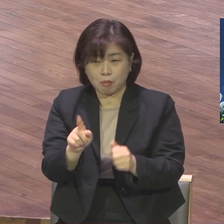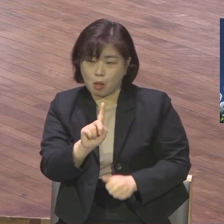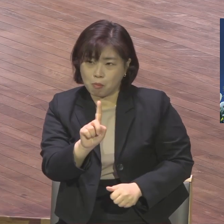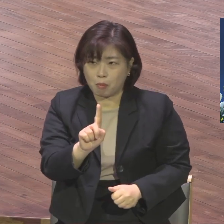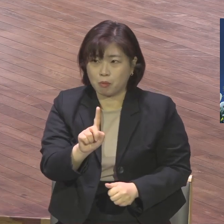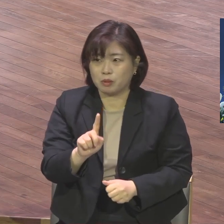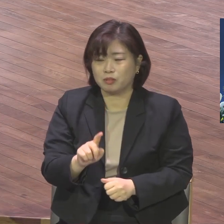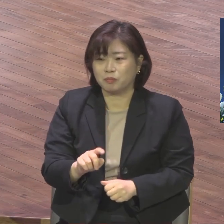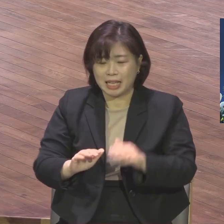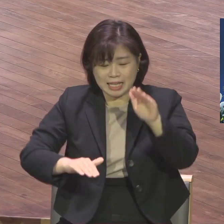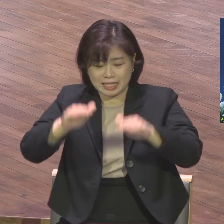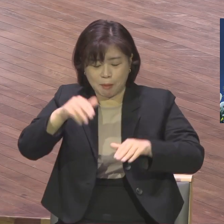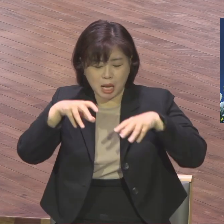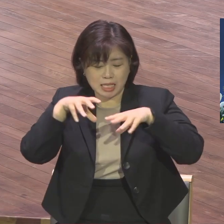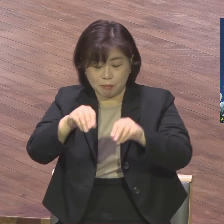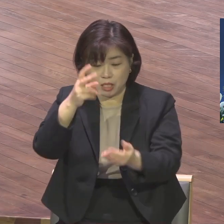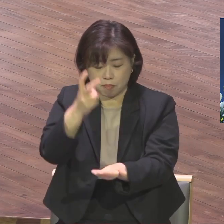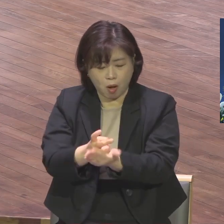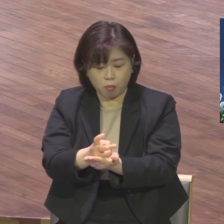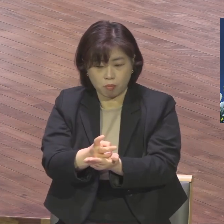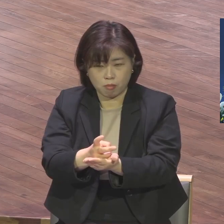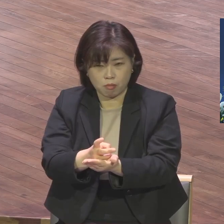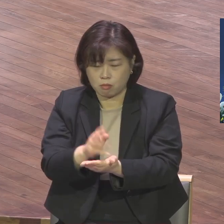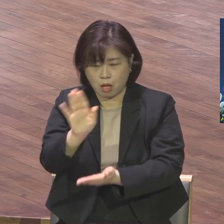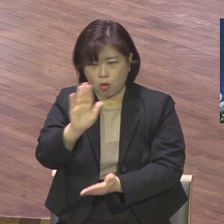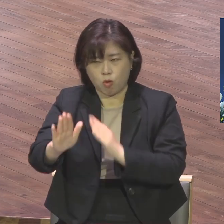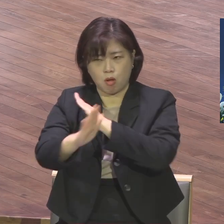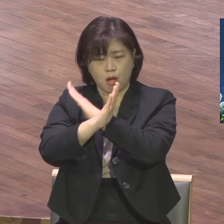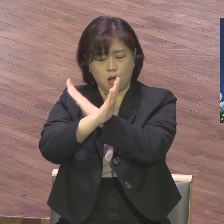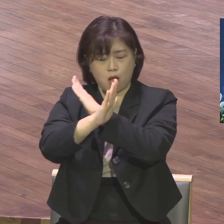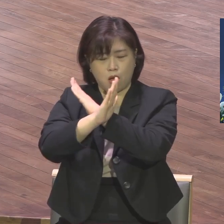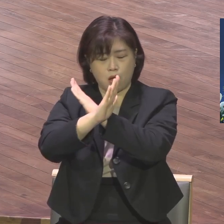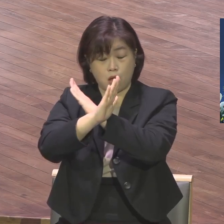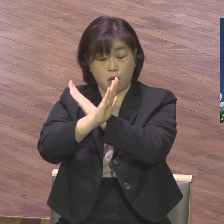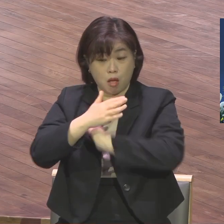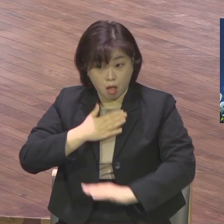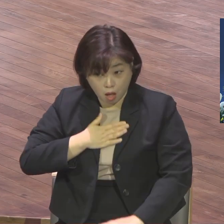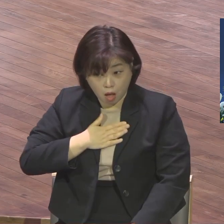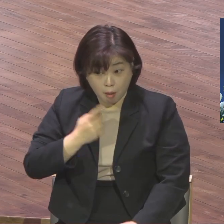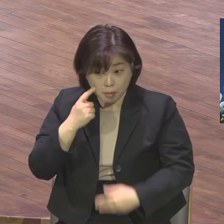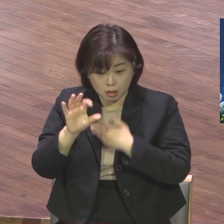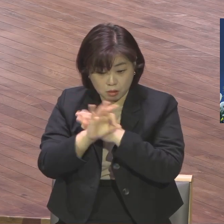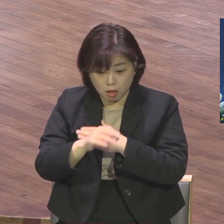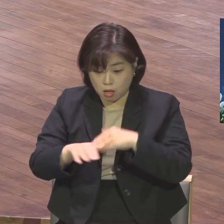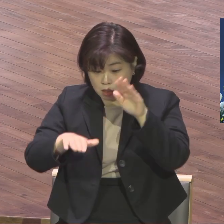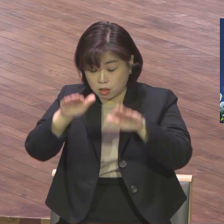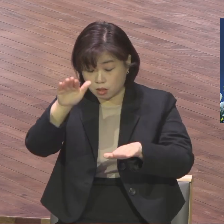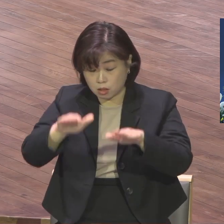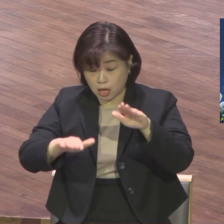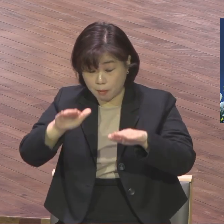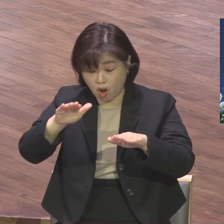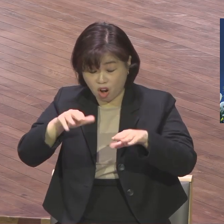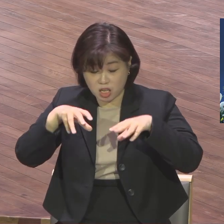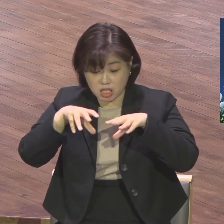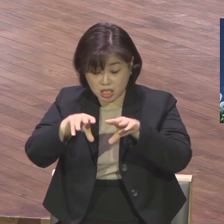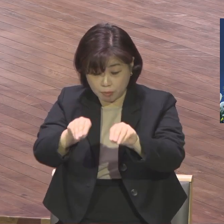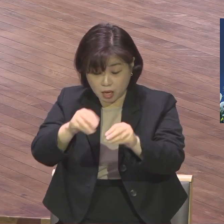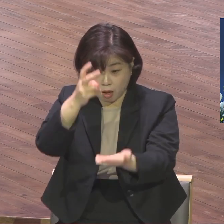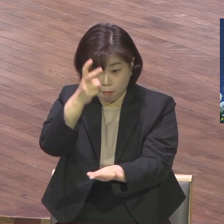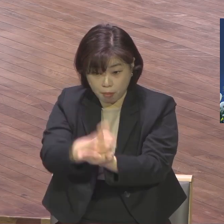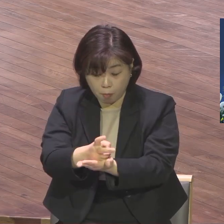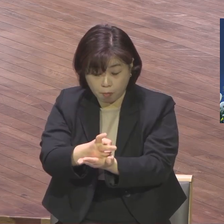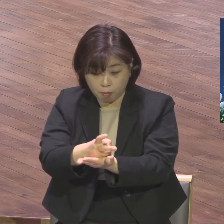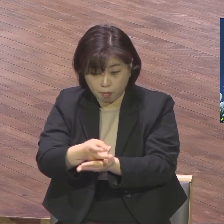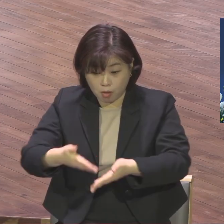되면 보통 문제가 아니다. 이거 지금 그럼 나 뭐 설교도 못 한다. 예수만 구원이 있다. 이러면 이게 차별